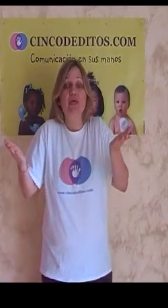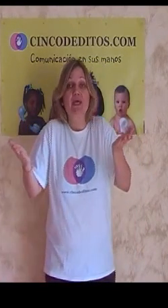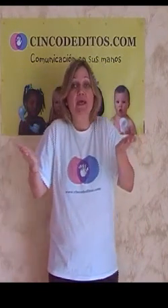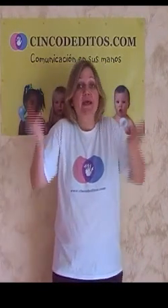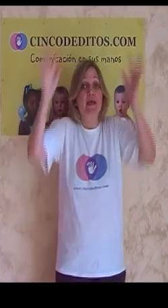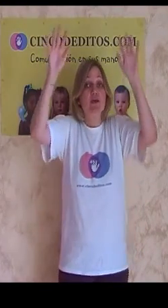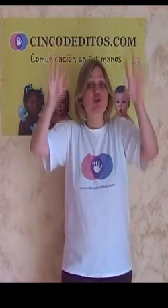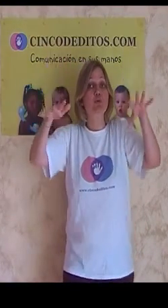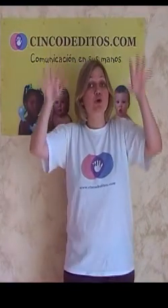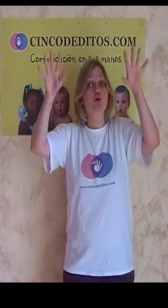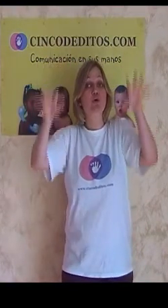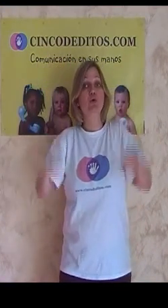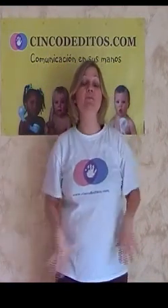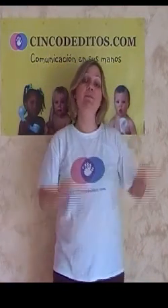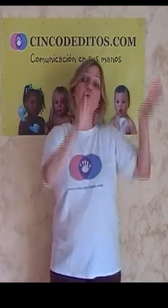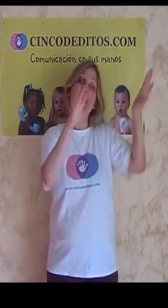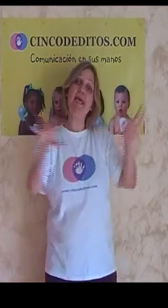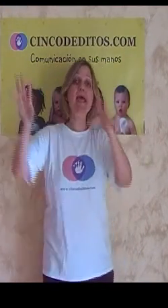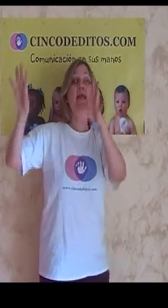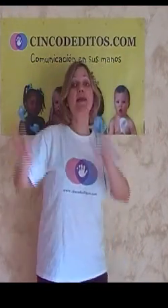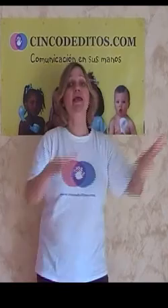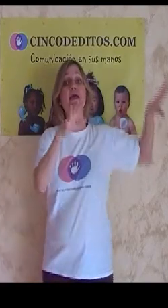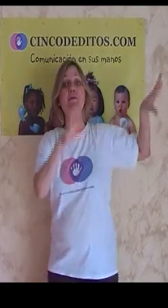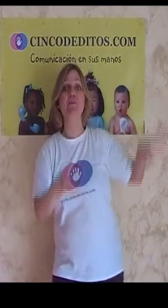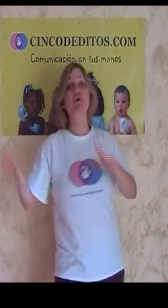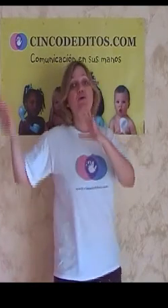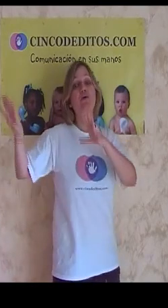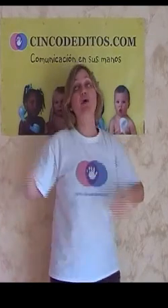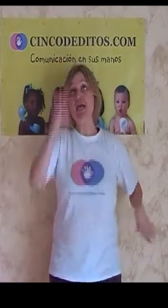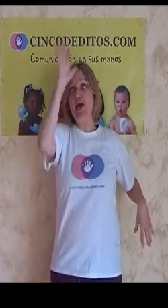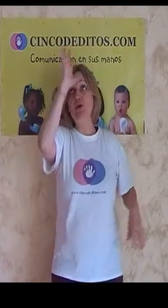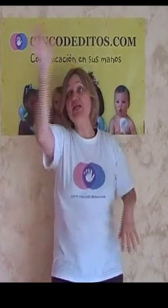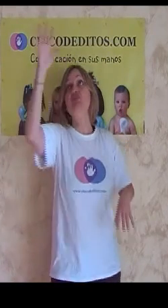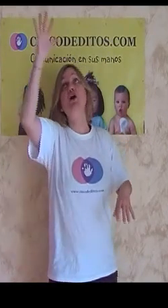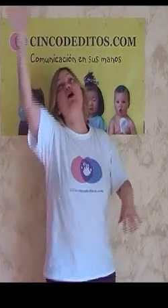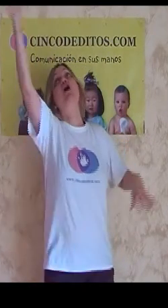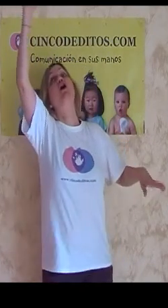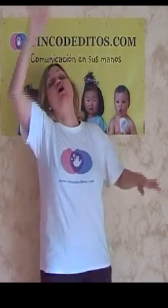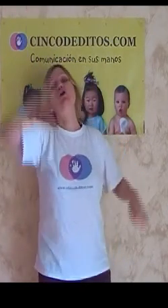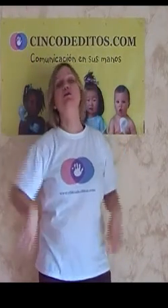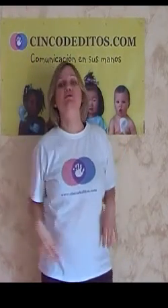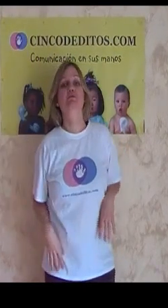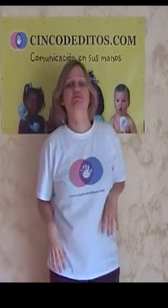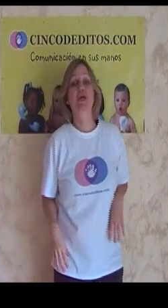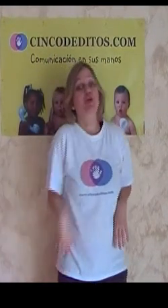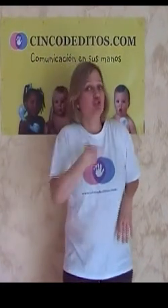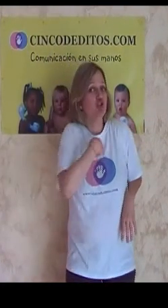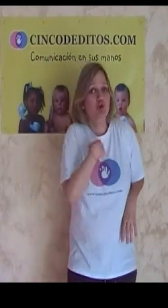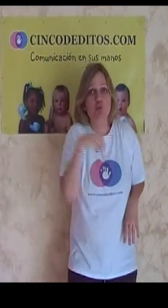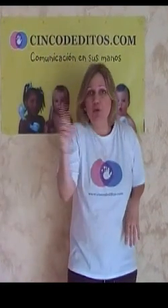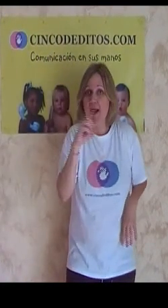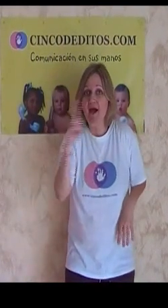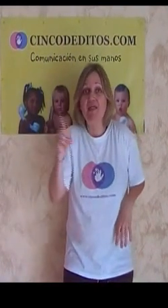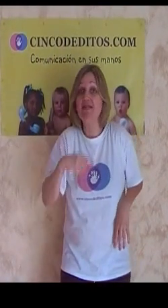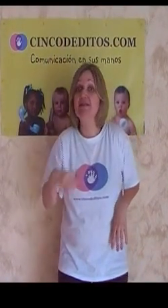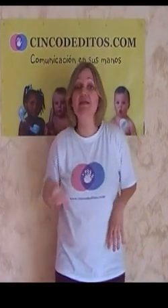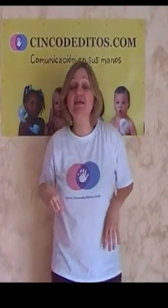¿por qué llovió y por qué nevó? Abuelito, yo nunca de ti